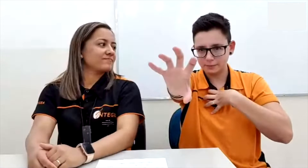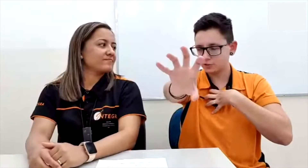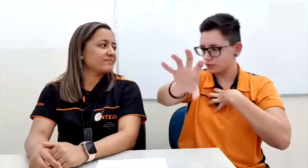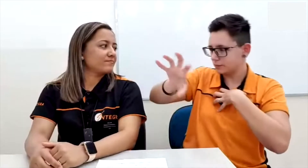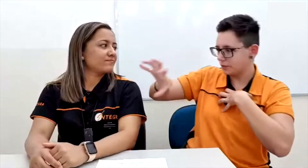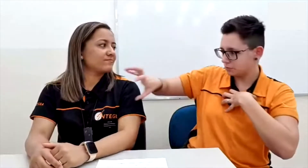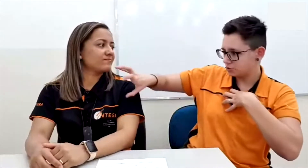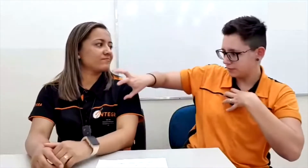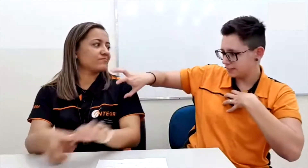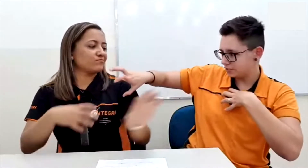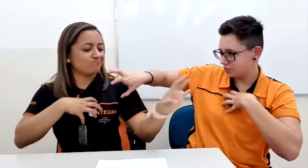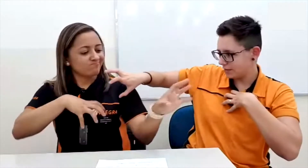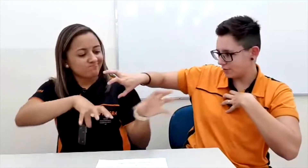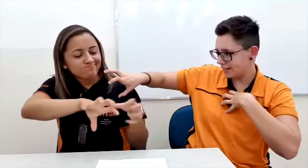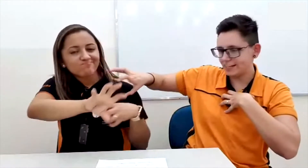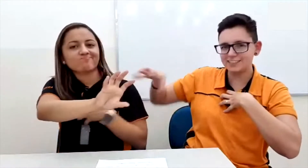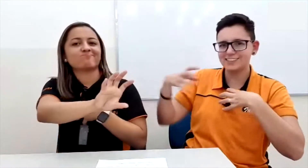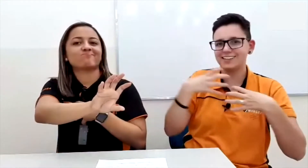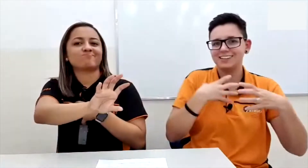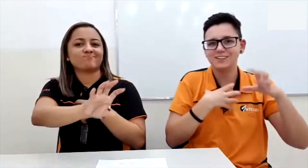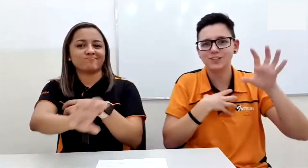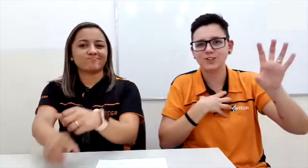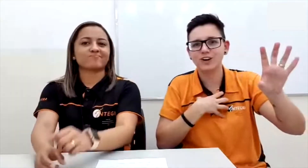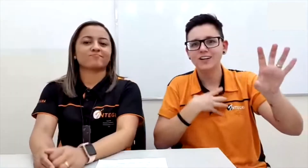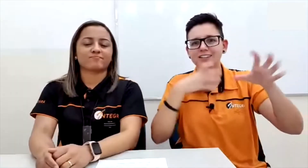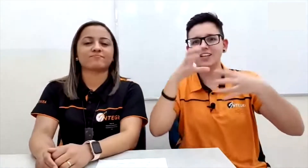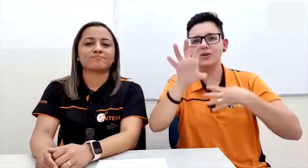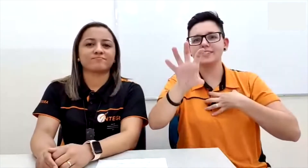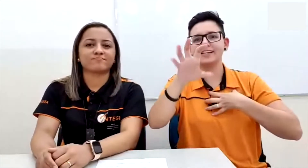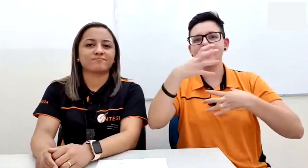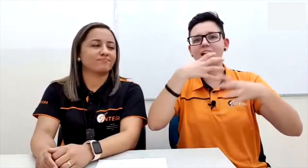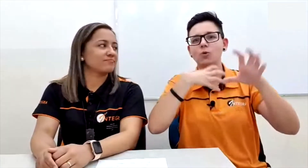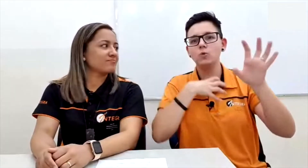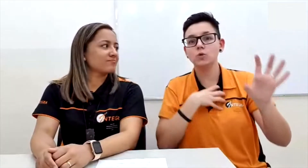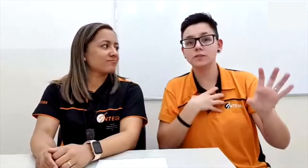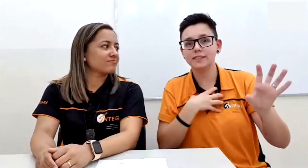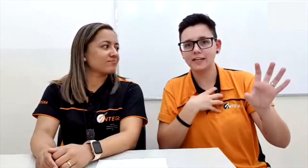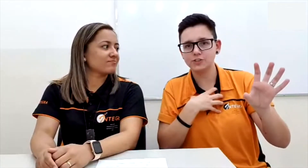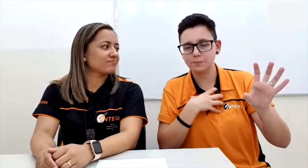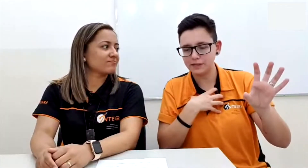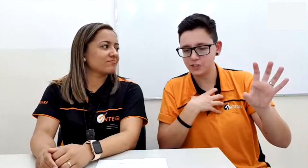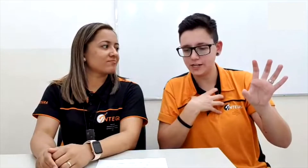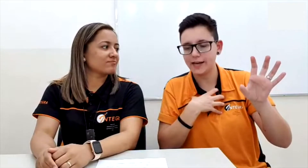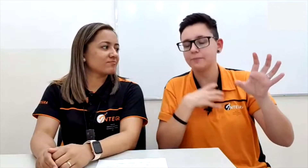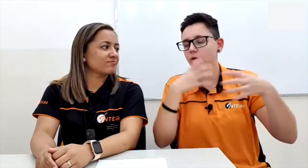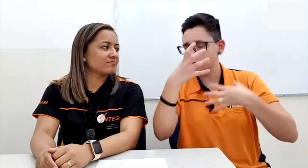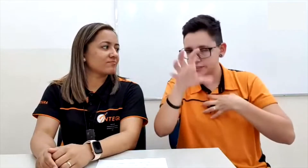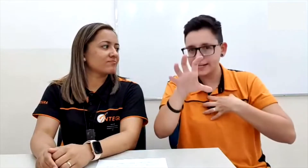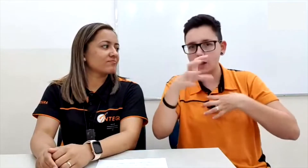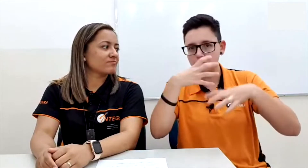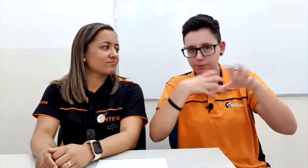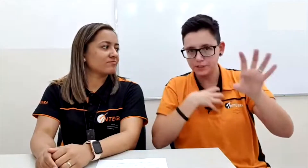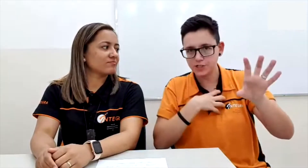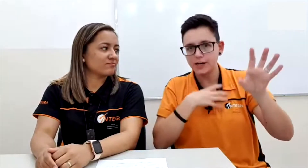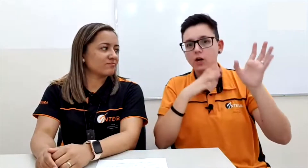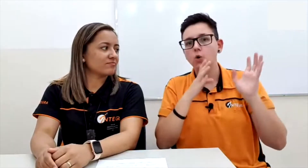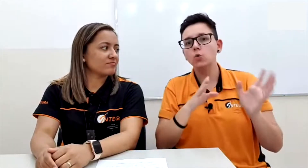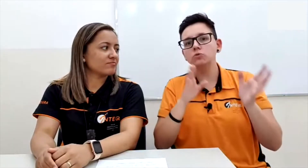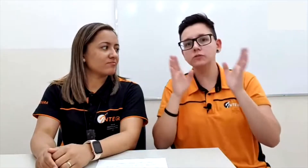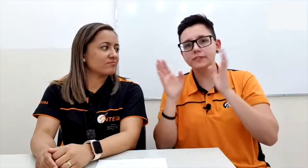pessoa também, como se eu estivesse sentindo eu e a Larissa aqui, tá vendo, ó? Então, esse aqui é um dos sinais de empatia, é o sinal de empatia. Um dos